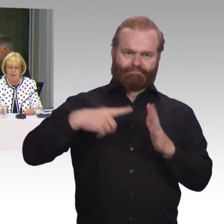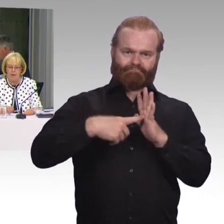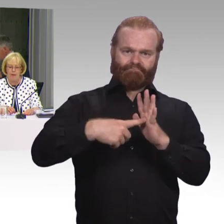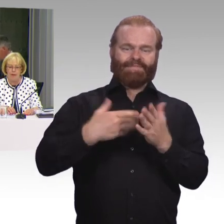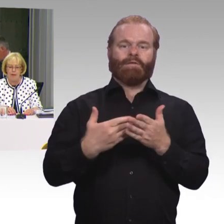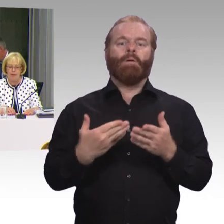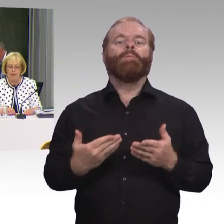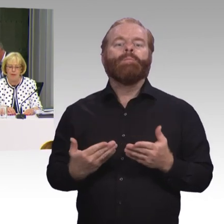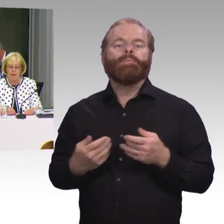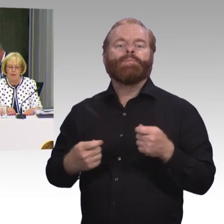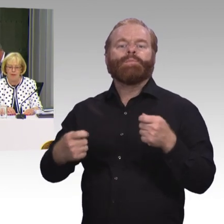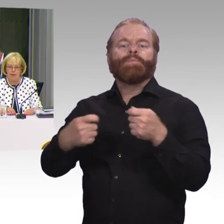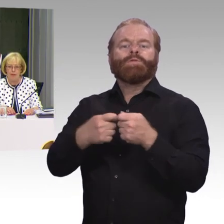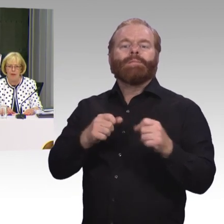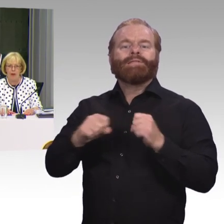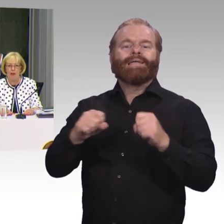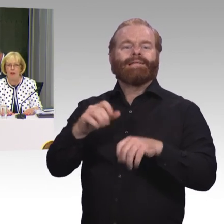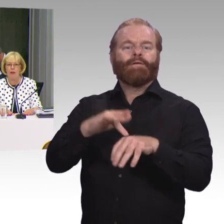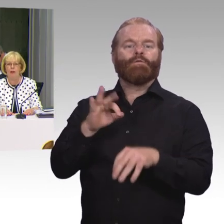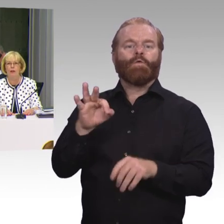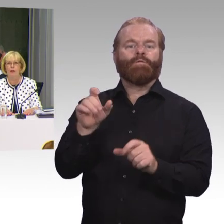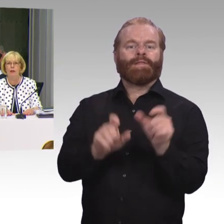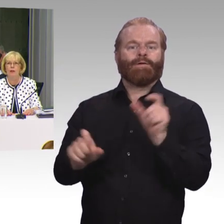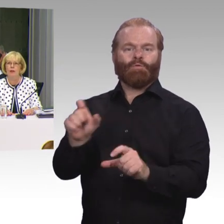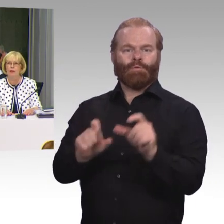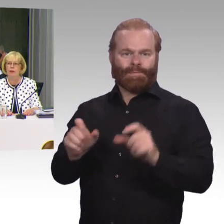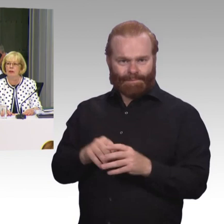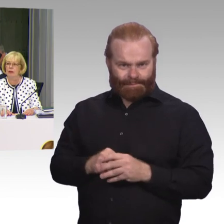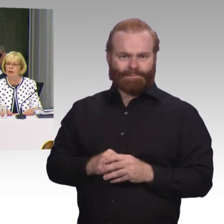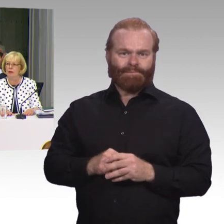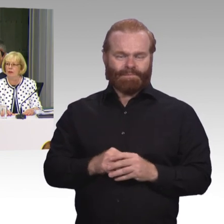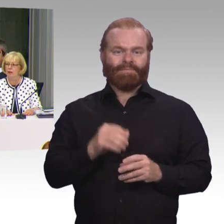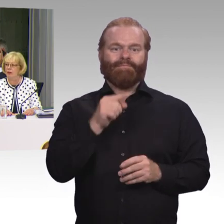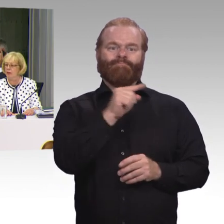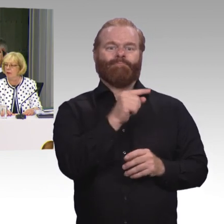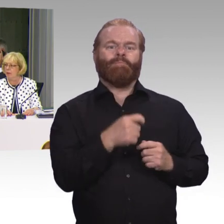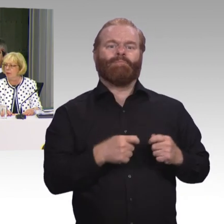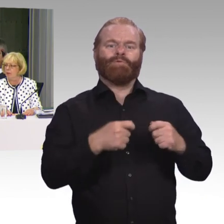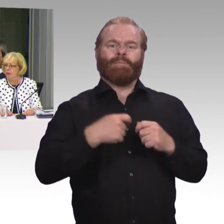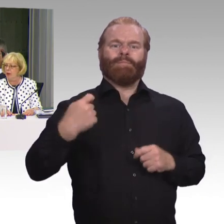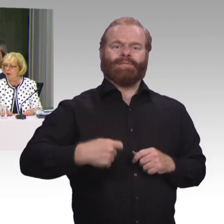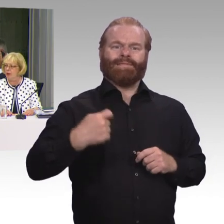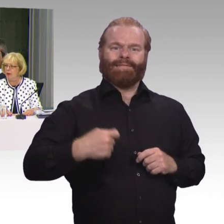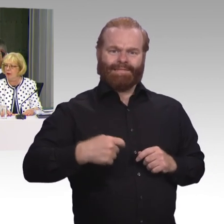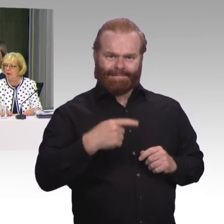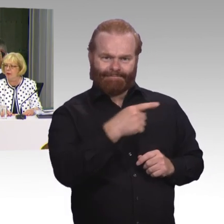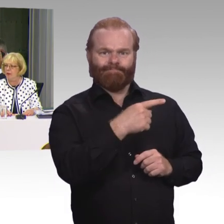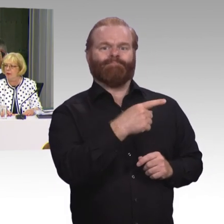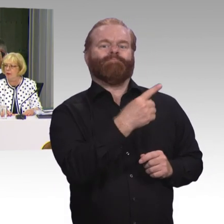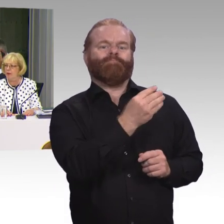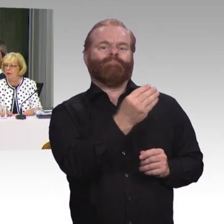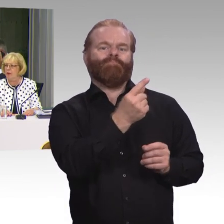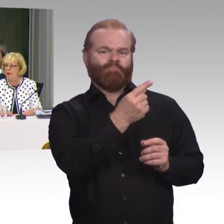2019 gemäß Artikel 64 Absatz 1 des Grundgesetzes für die Bundesrepublik Deutschland auf Vorschlag der Frau Bundeskanzlerin